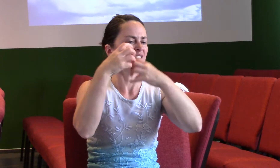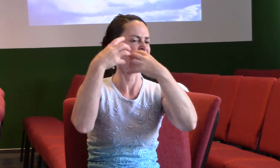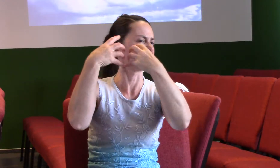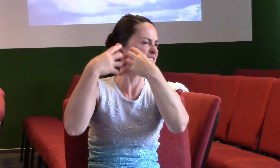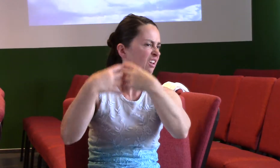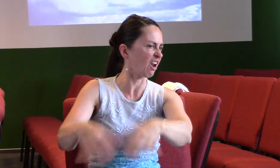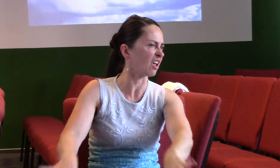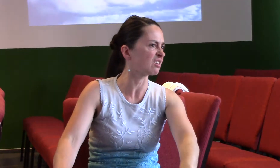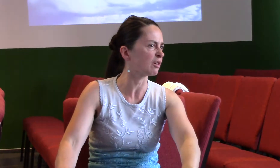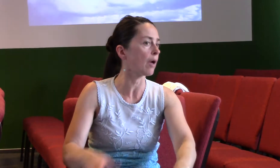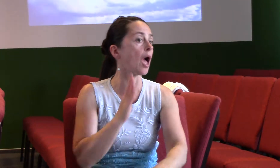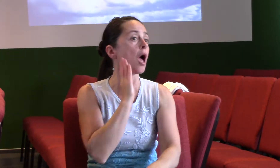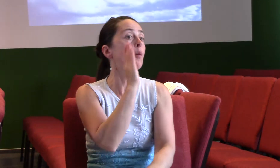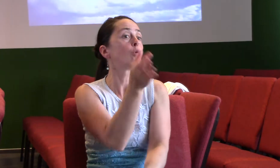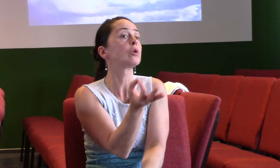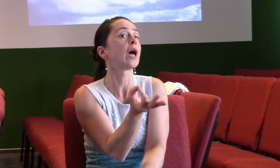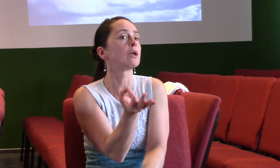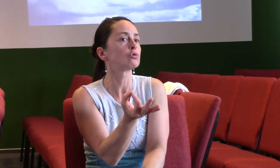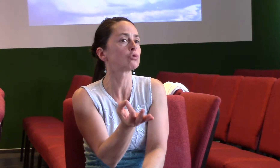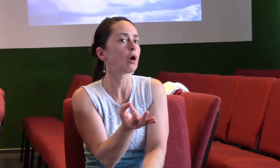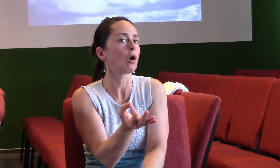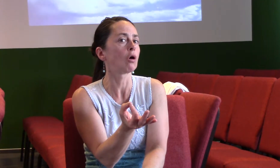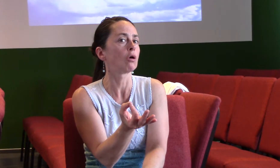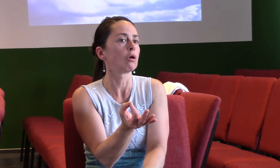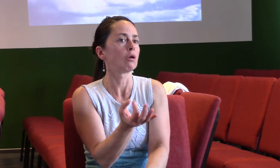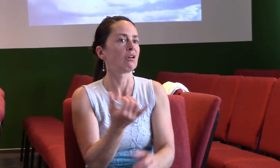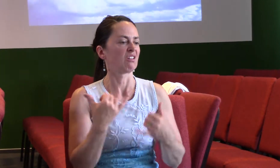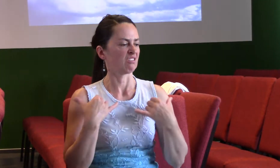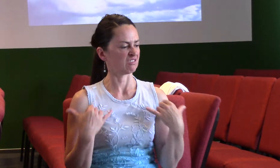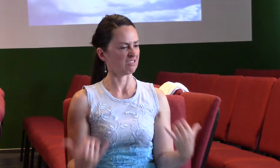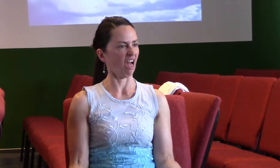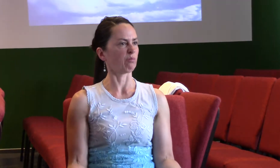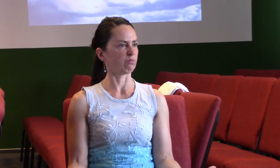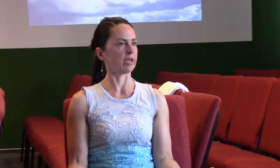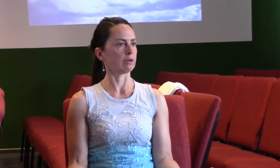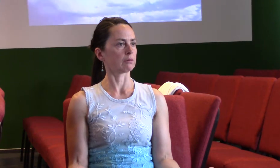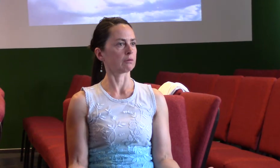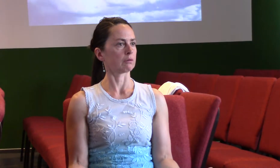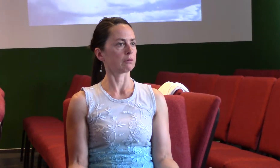Když víru zachováme, satán musí zaplatit očkodnění.